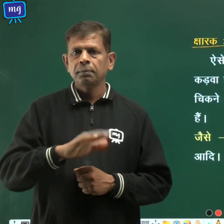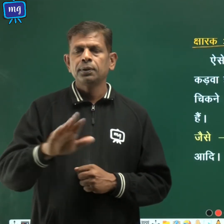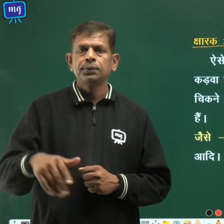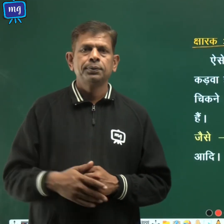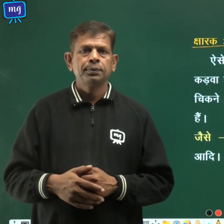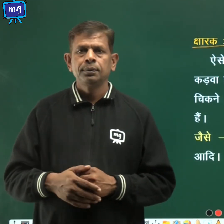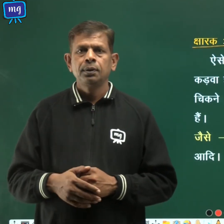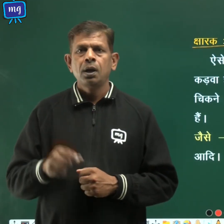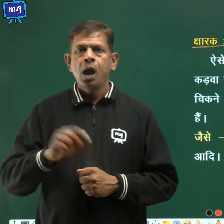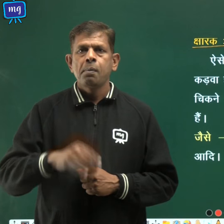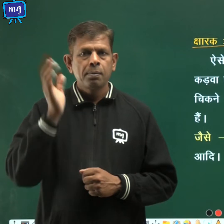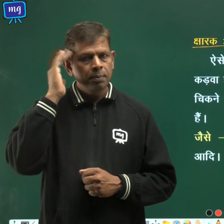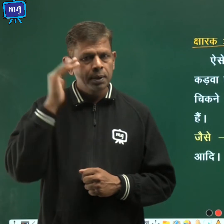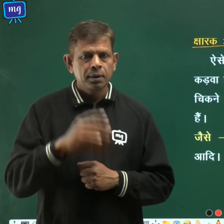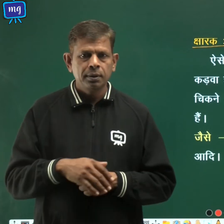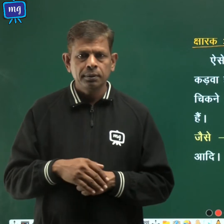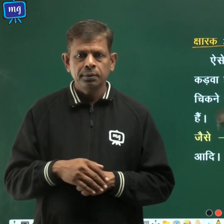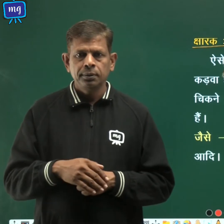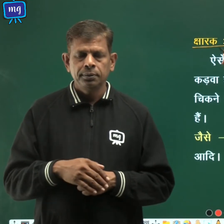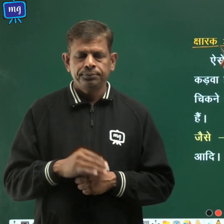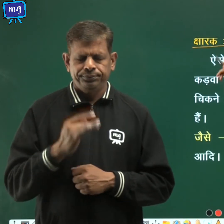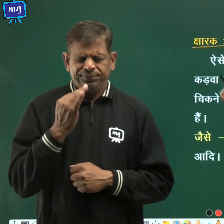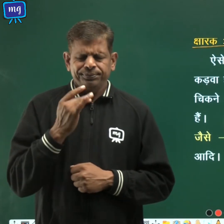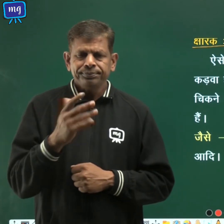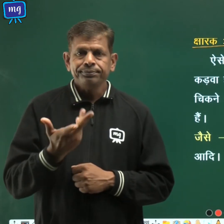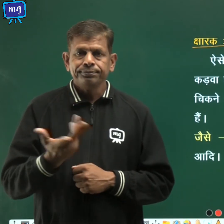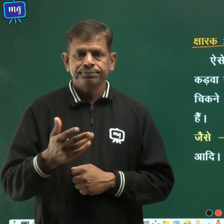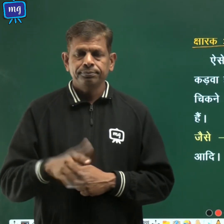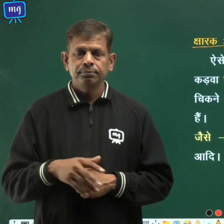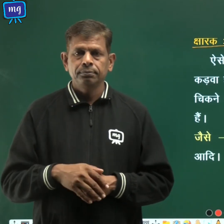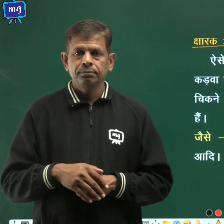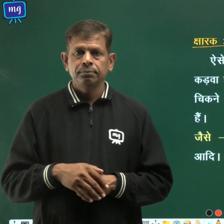बच्चों, अब हम समझेंगे कि क्षारक क्या होते हैं।